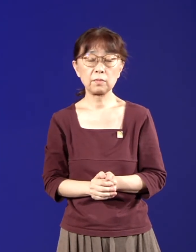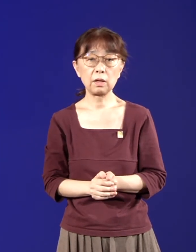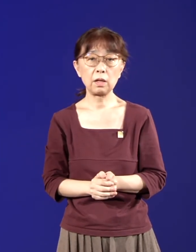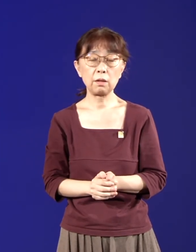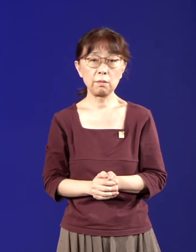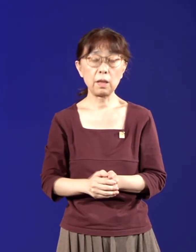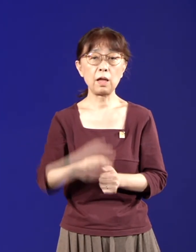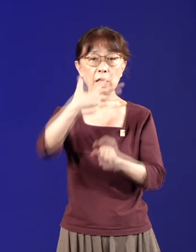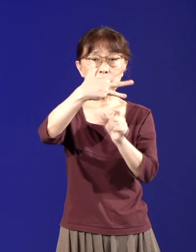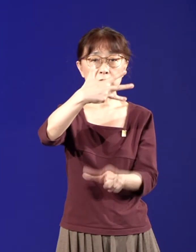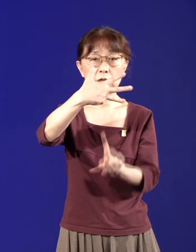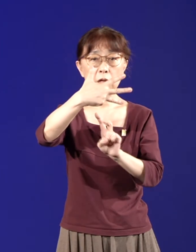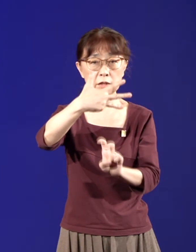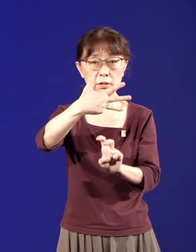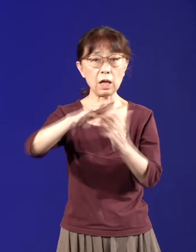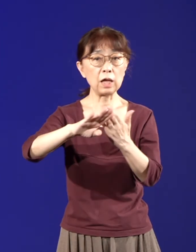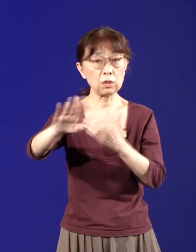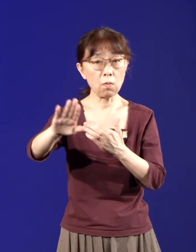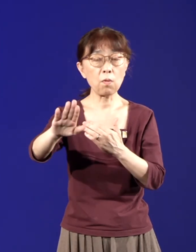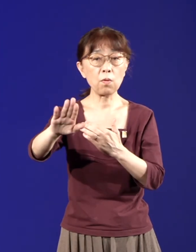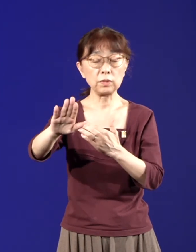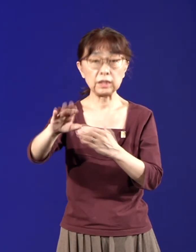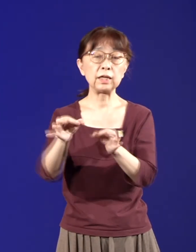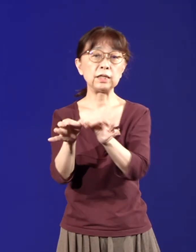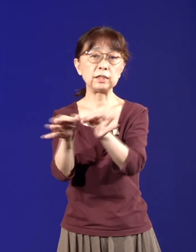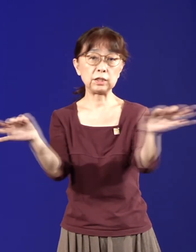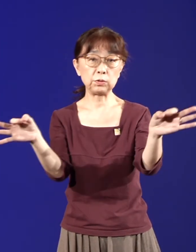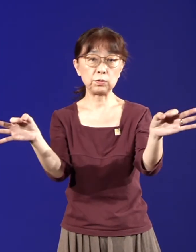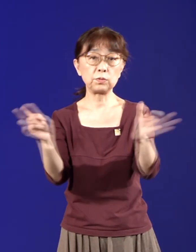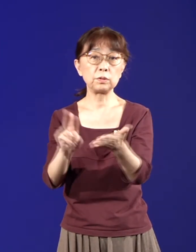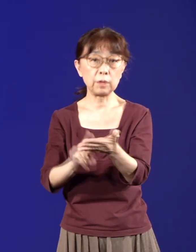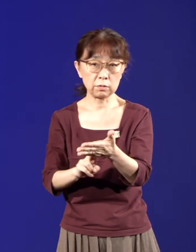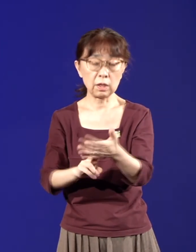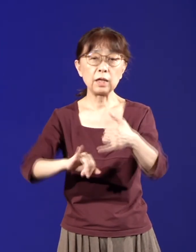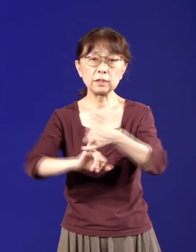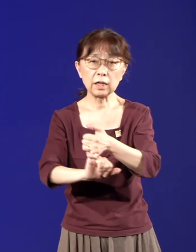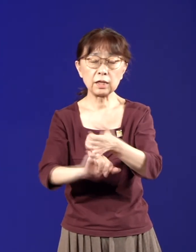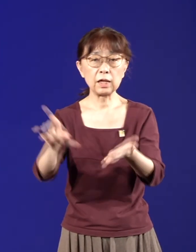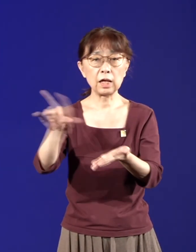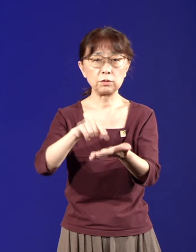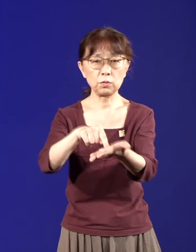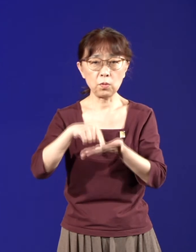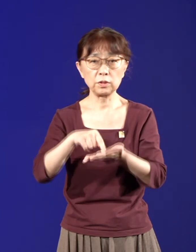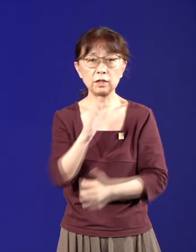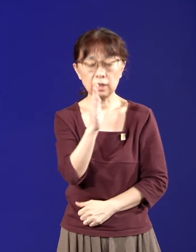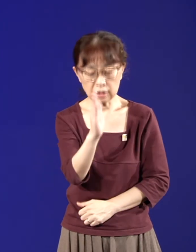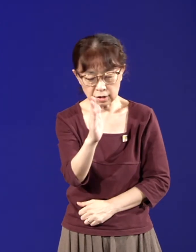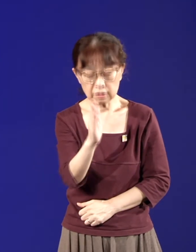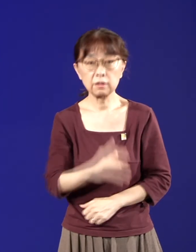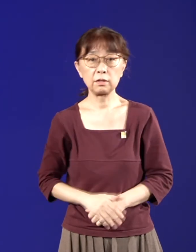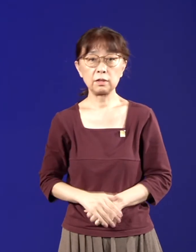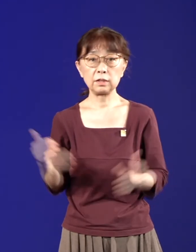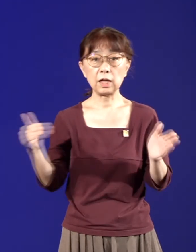て20日以降にこれを支給させていただくということになりますので、ぜひ活用していただきたいというふうに考えております。最